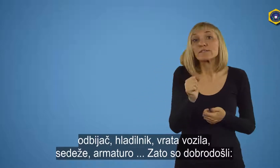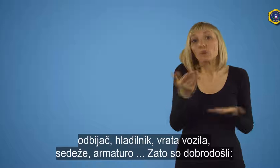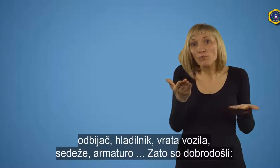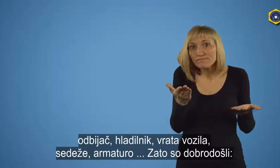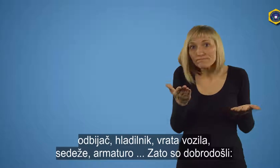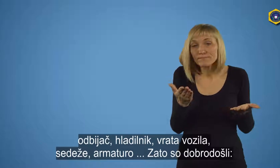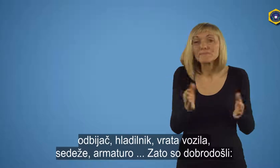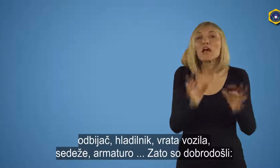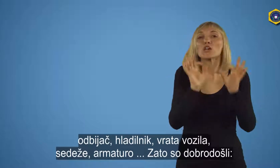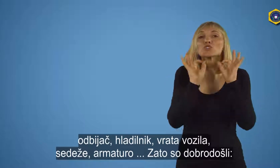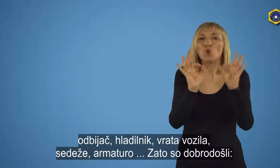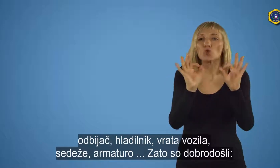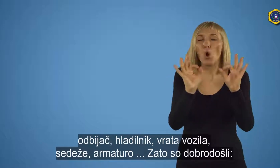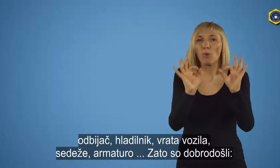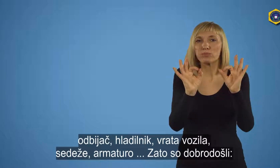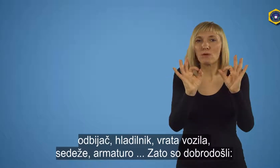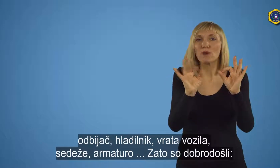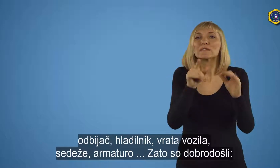Zato so dobrodošli